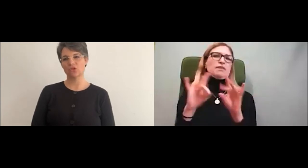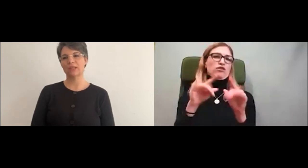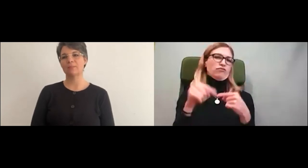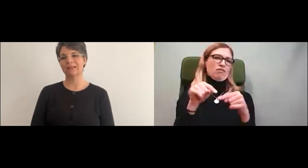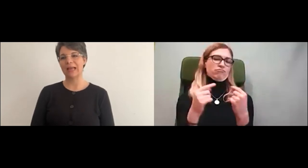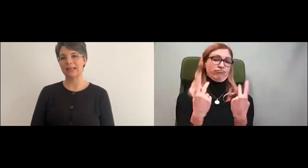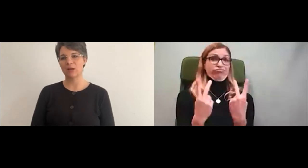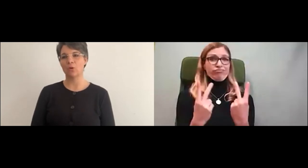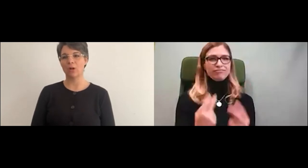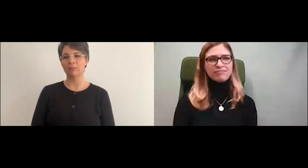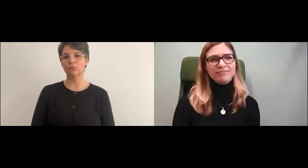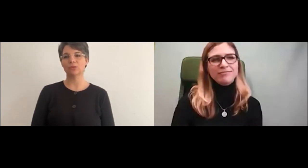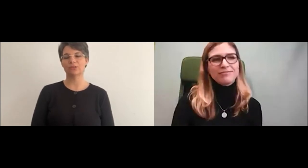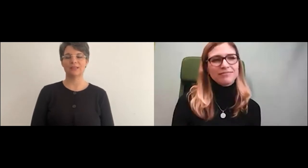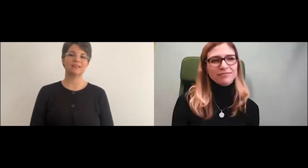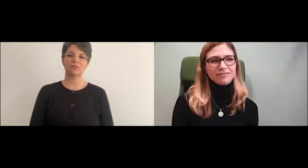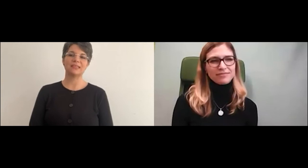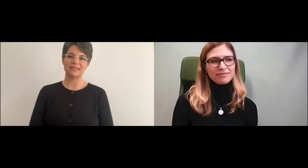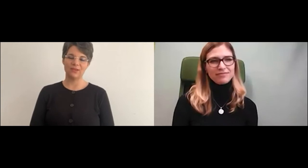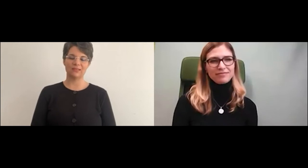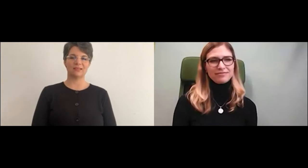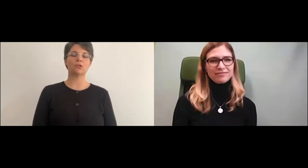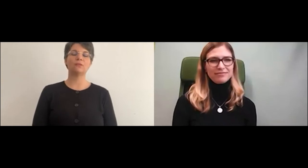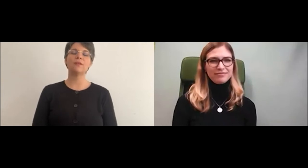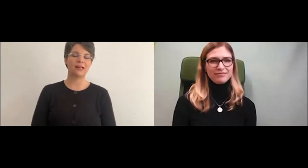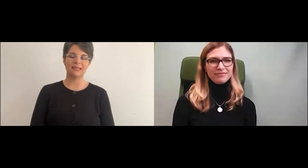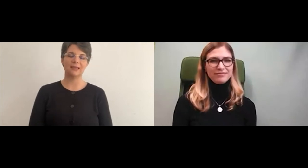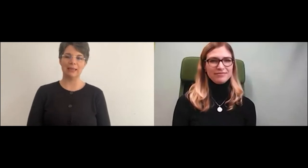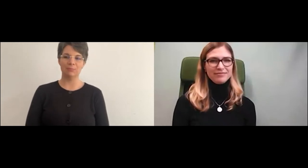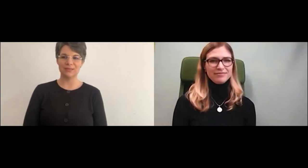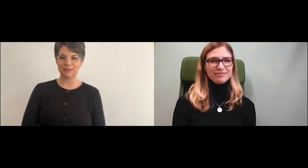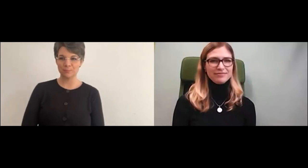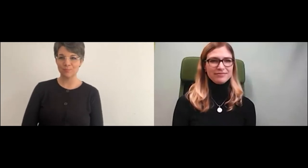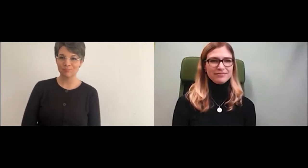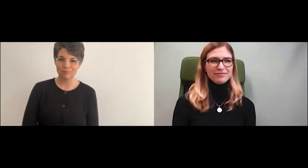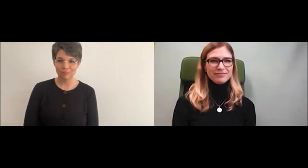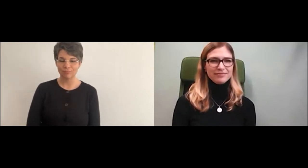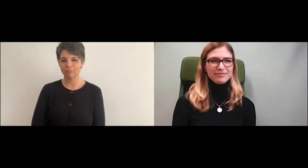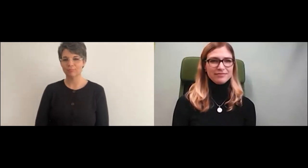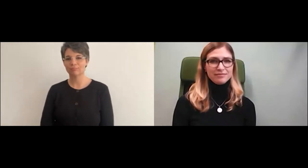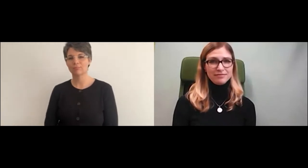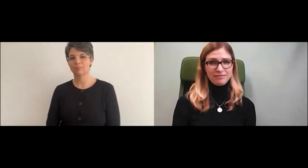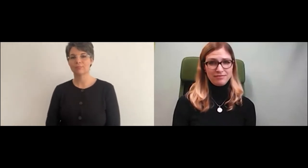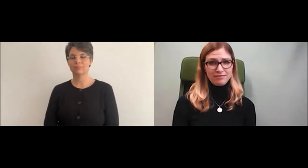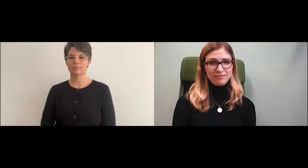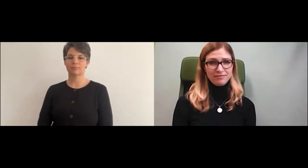ganz unterschiedliche Materialien im Programm und das ist uns sehr, sehr wichtig, dass auch die Vielfalt hier gegeben ist.